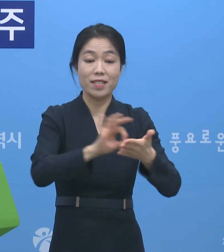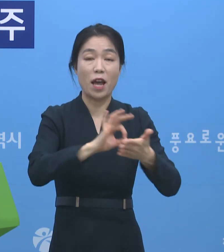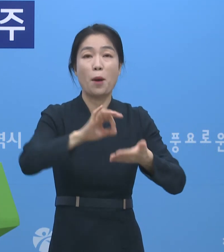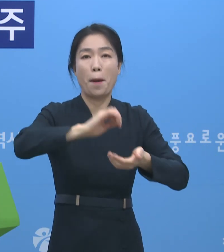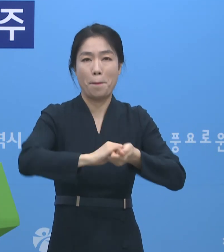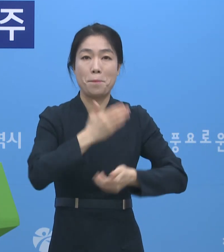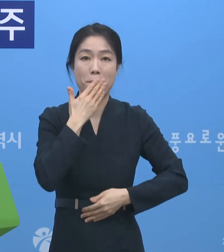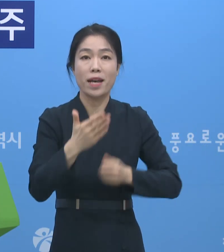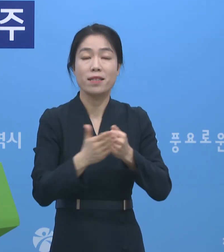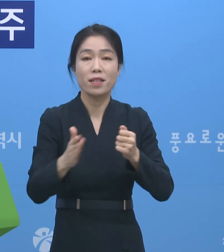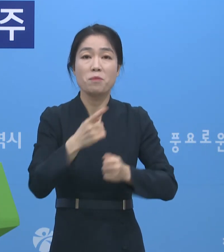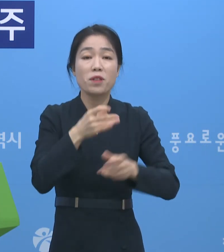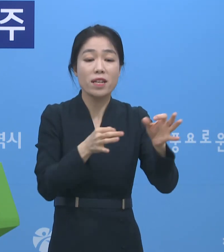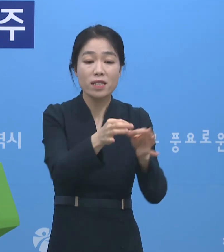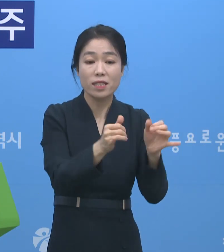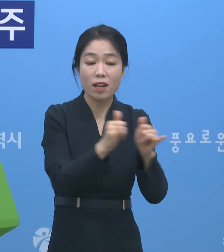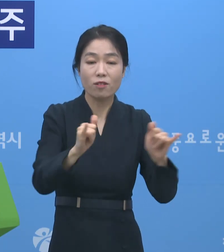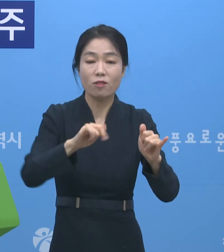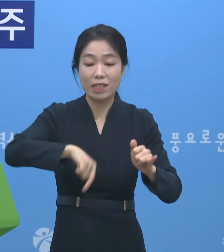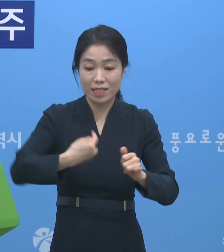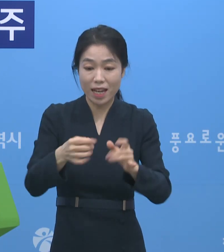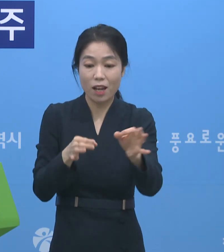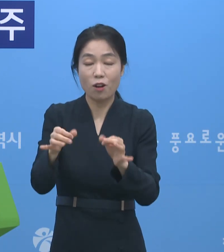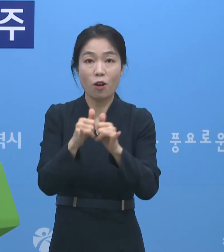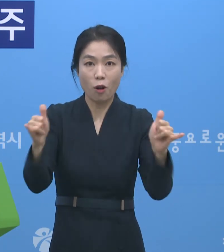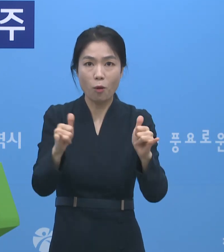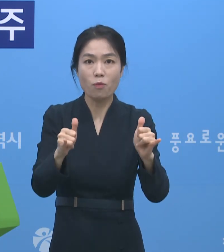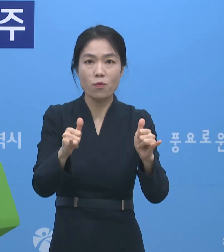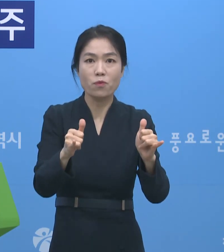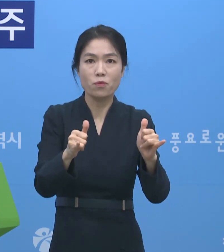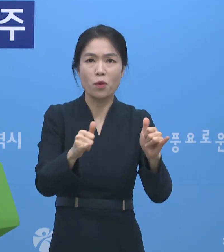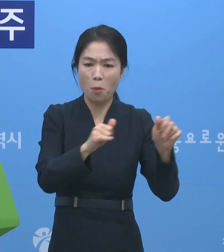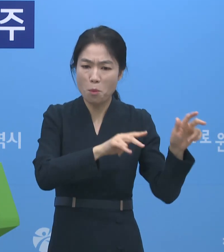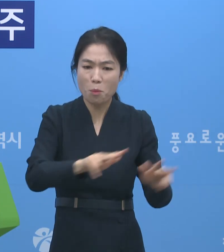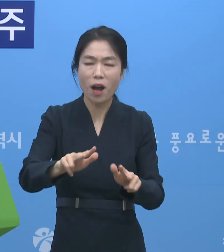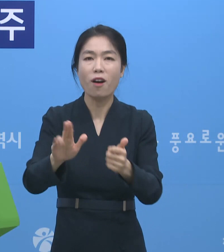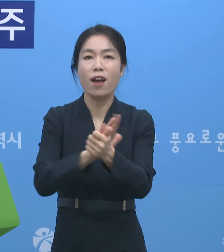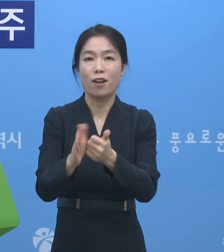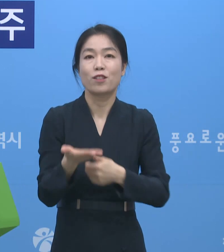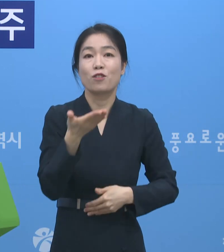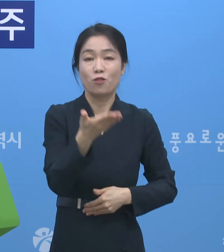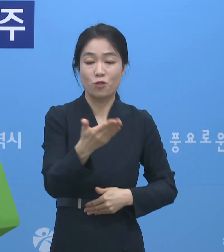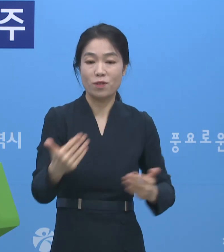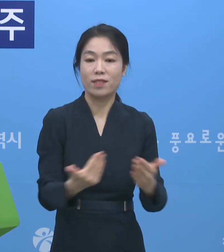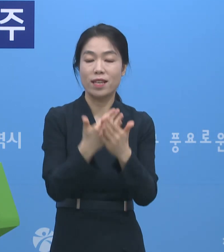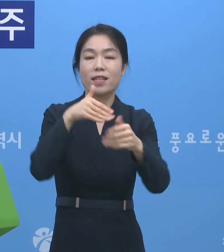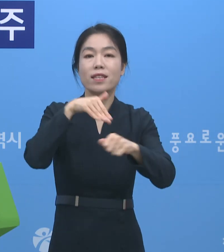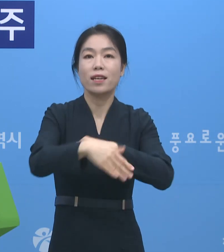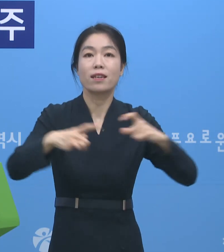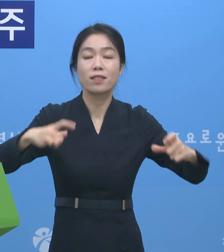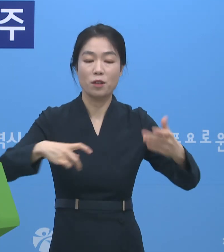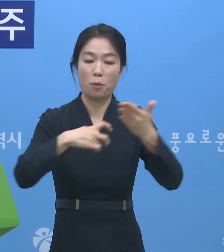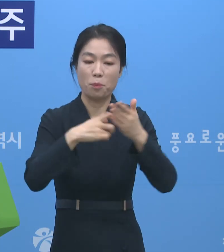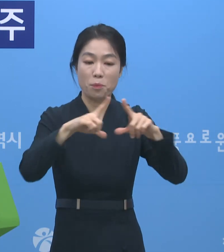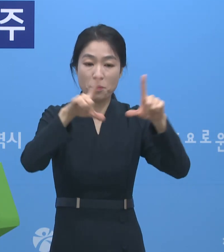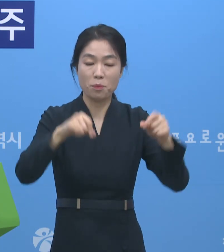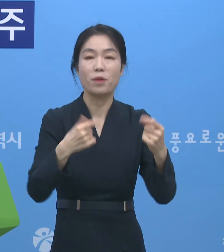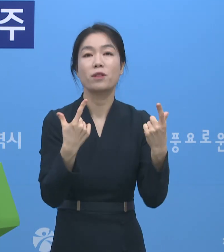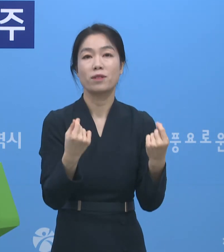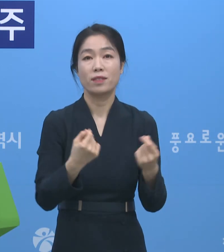있어 소상공인과 자영업자의 바로 혜택이 돌아가는 상생형